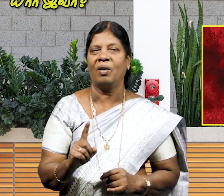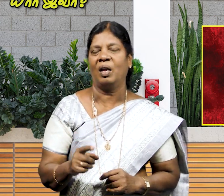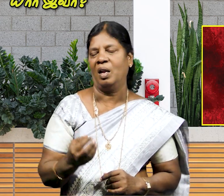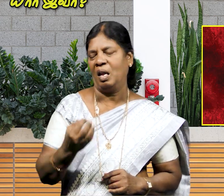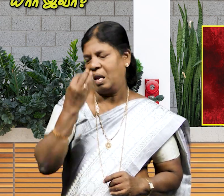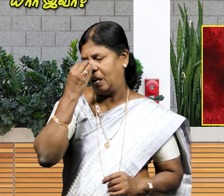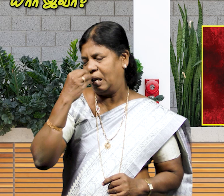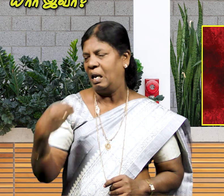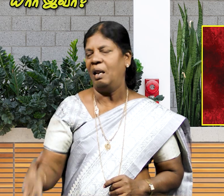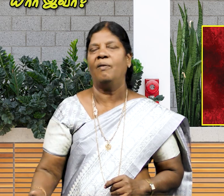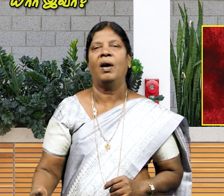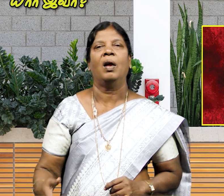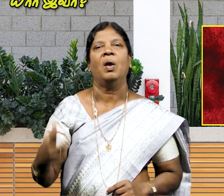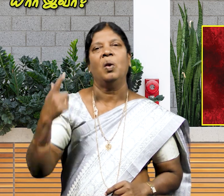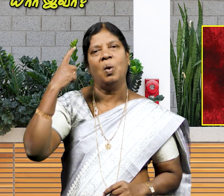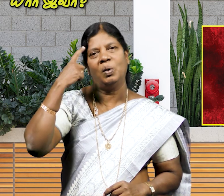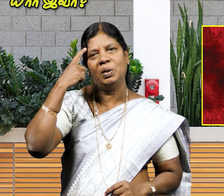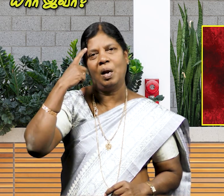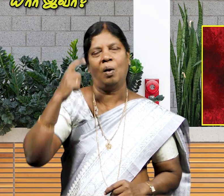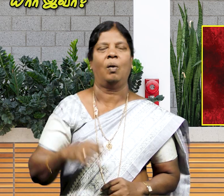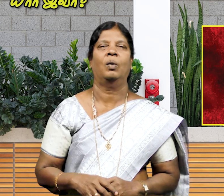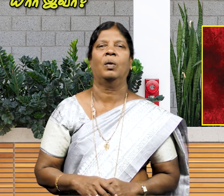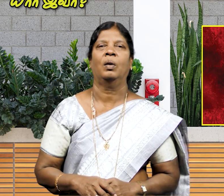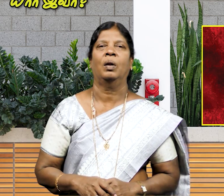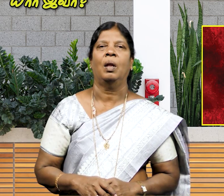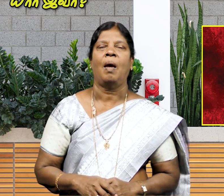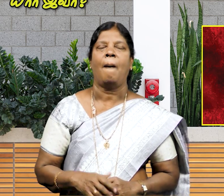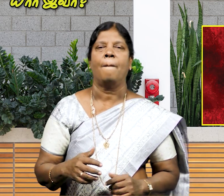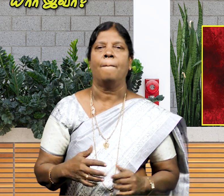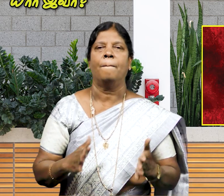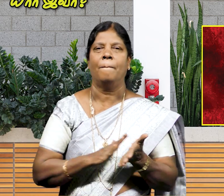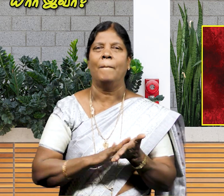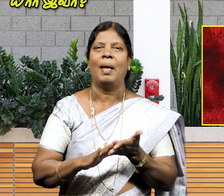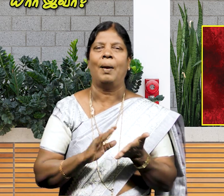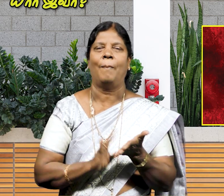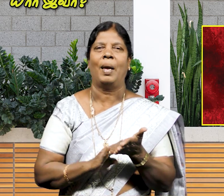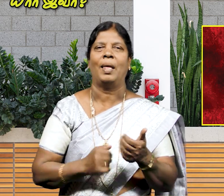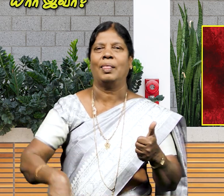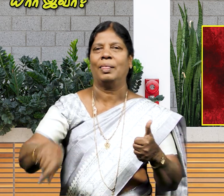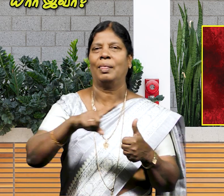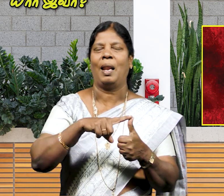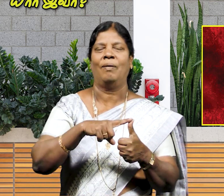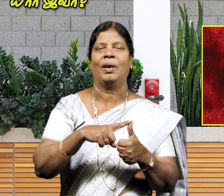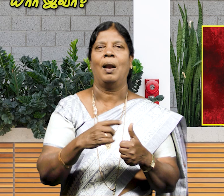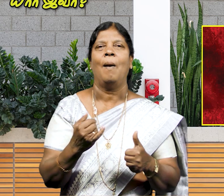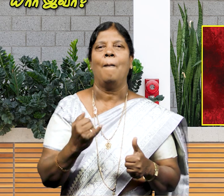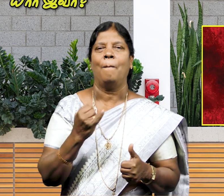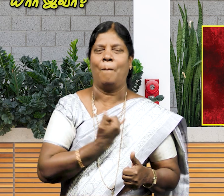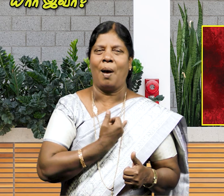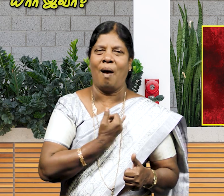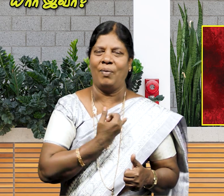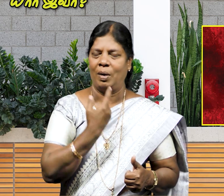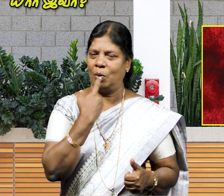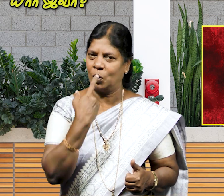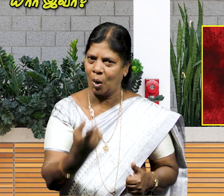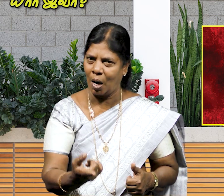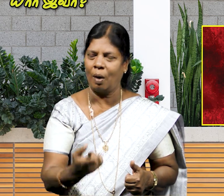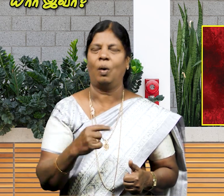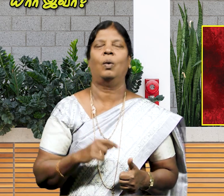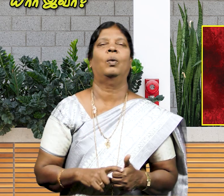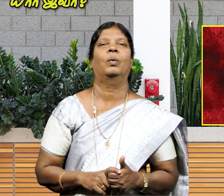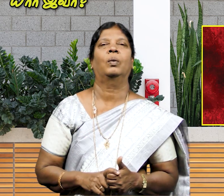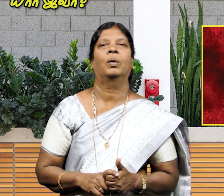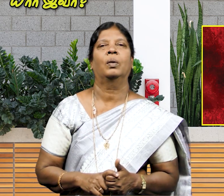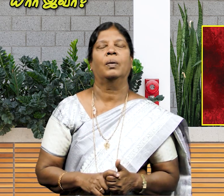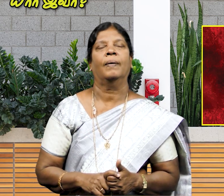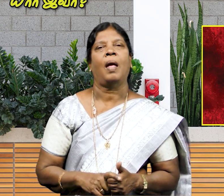எவர்களை இவர்கள் இழிவாக நினைத்தார்களோ, இந்த மத தலைவர்கள் எவர்களை பாவிகள் என்று முத்திரை குத்தி